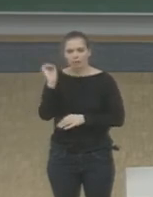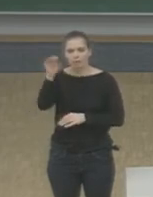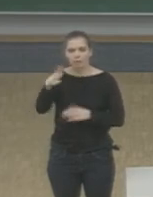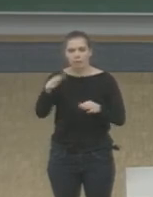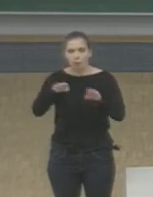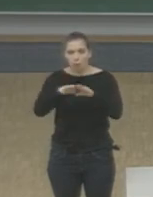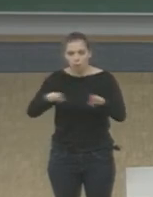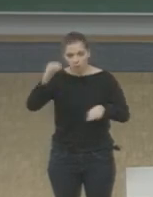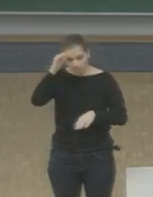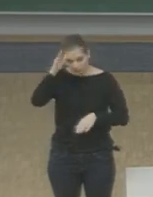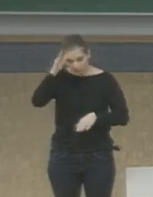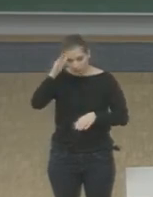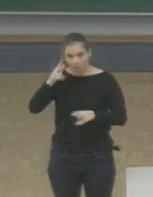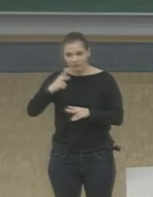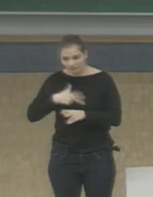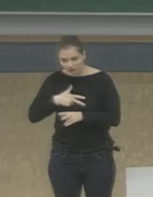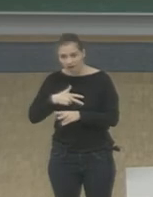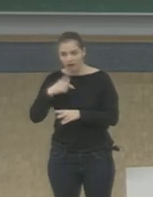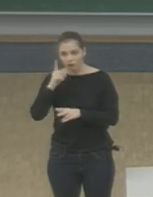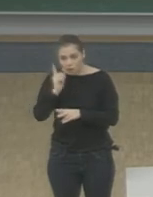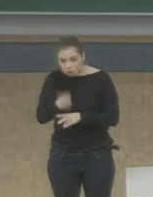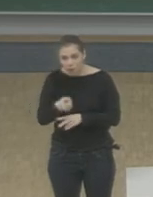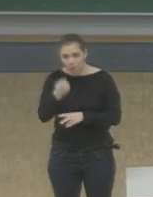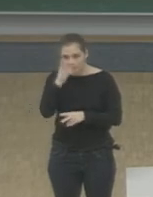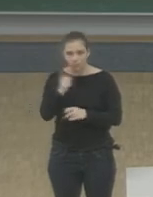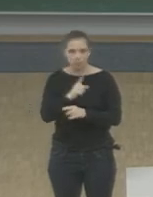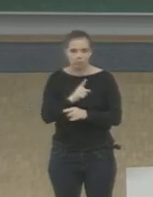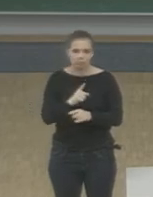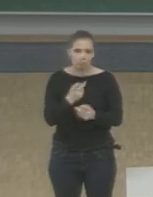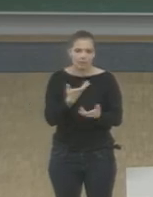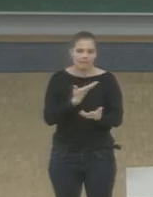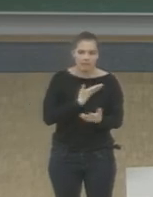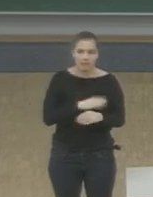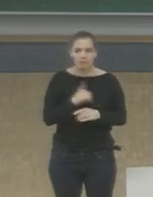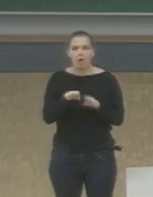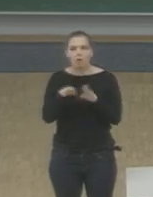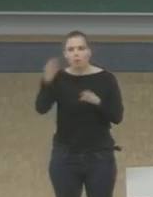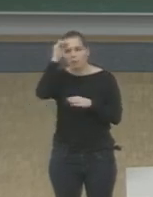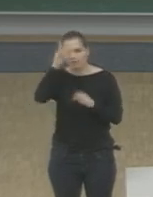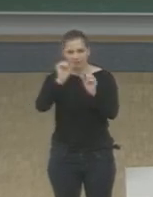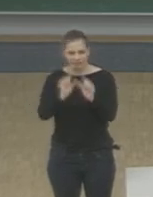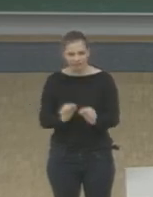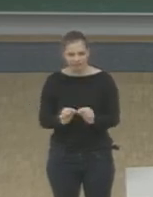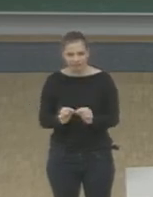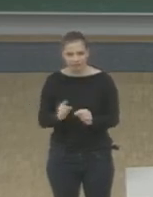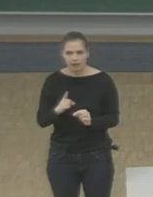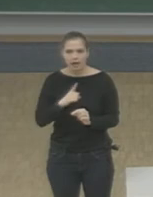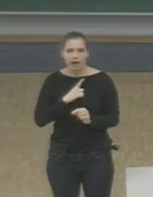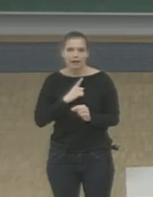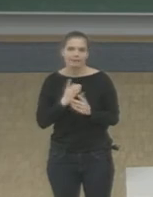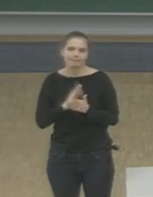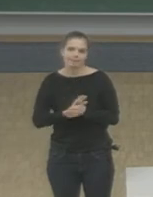dennoch Bildung sein soll oder überhaupt will. Grundbildung ist aber nichts anderes als die etwas